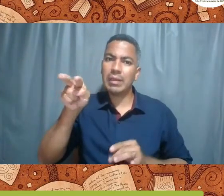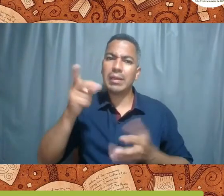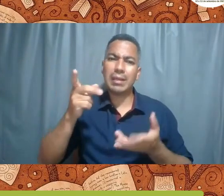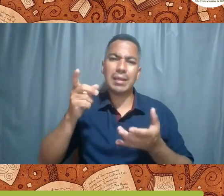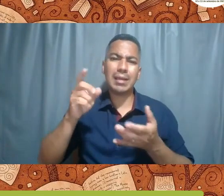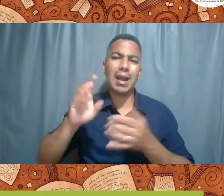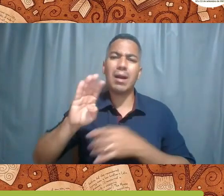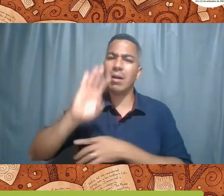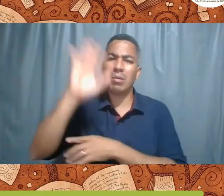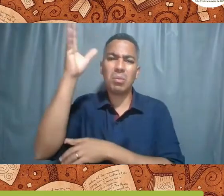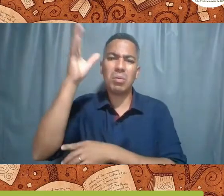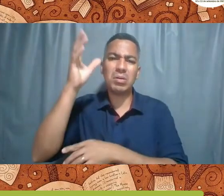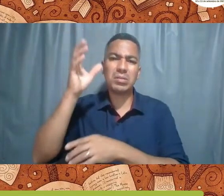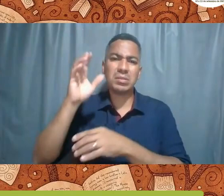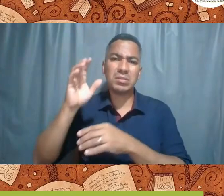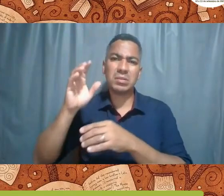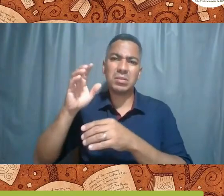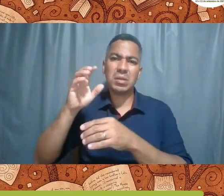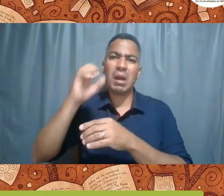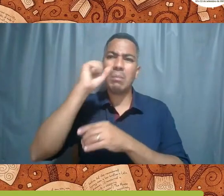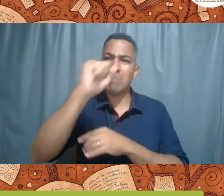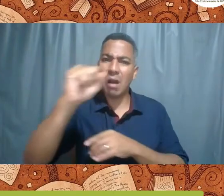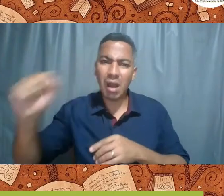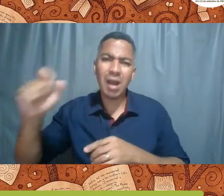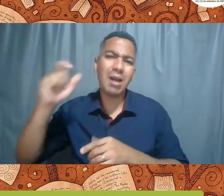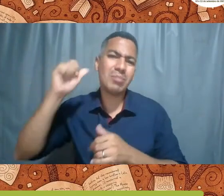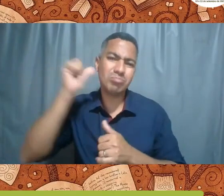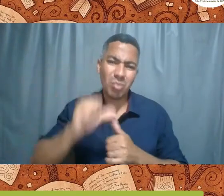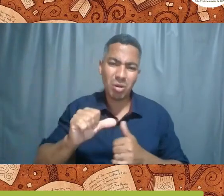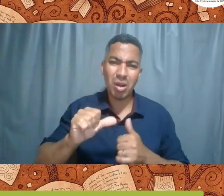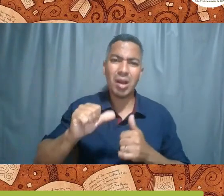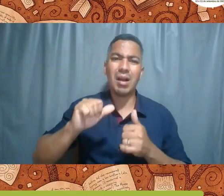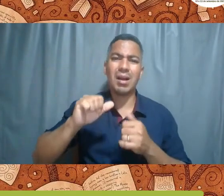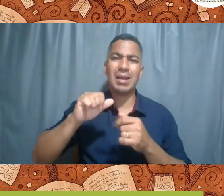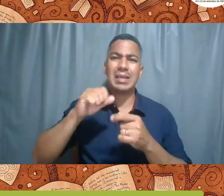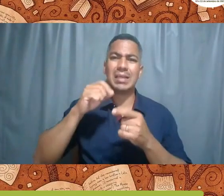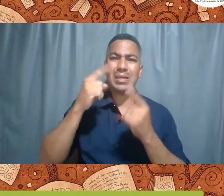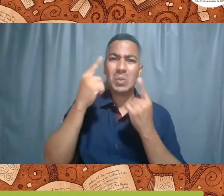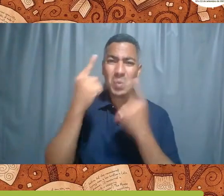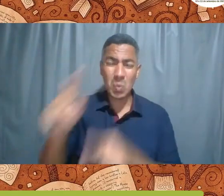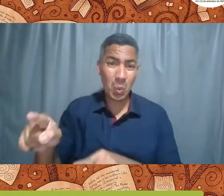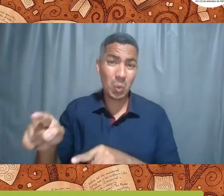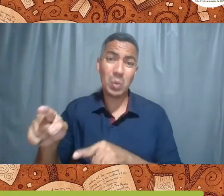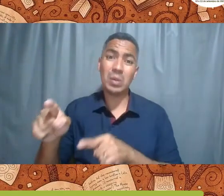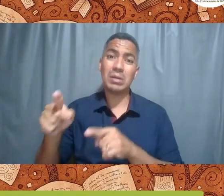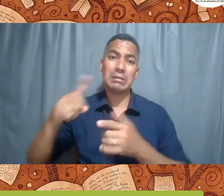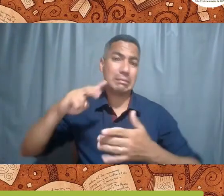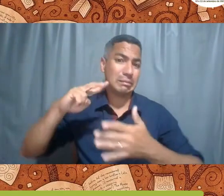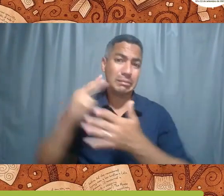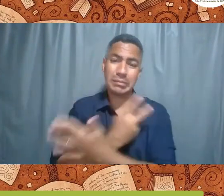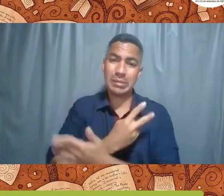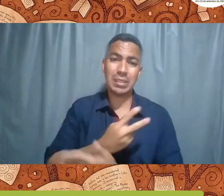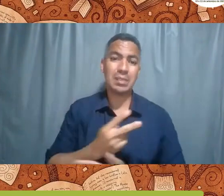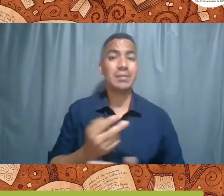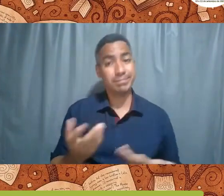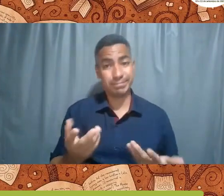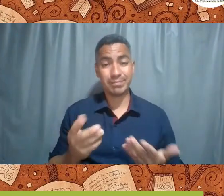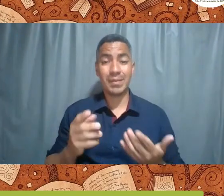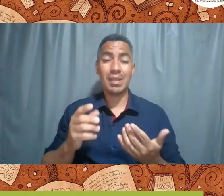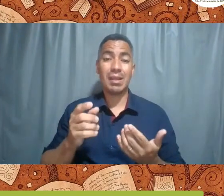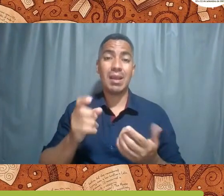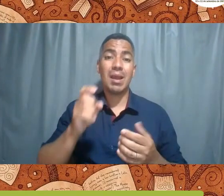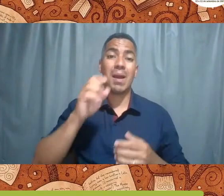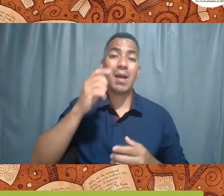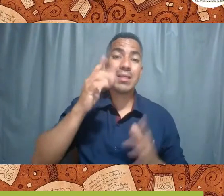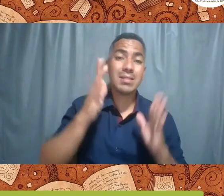feminicídio feitos, sobretudo, né? Por ex-namorados ou ex-maridos, ou maridos atuais, sobre